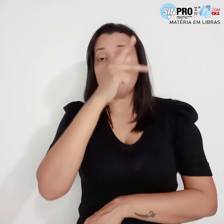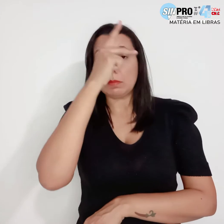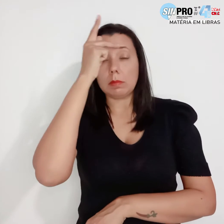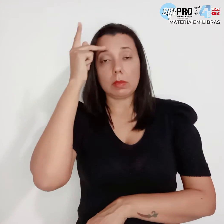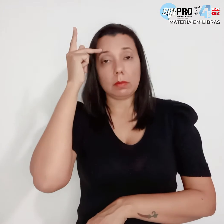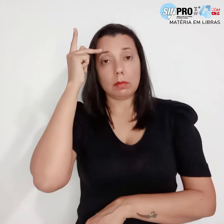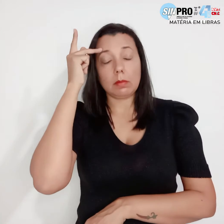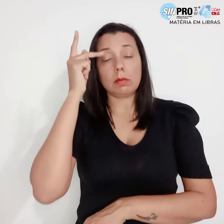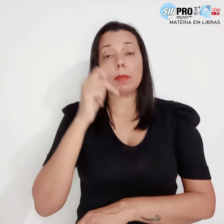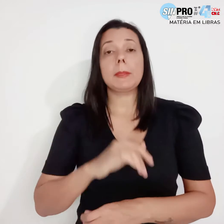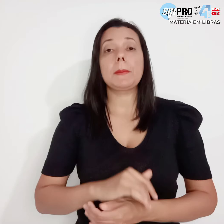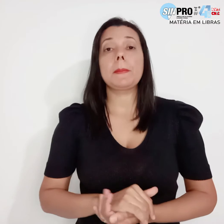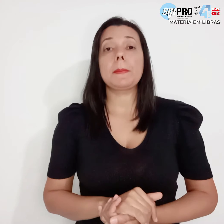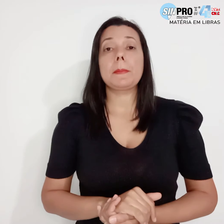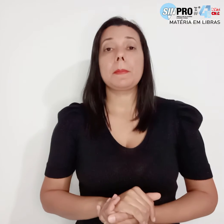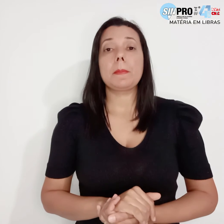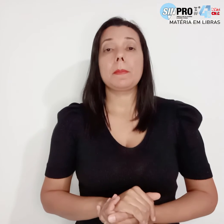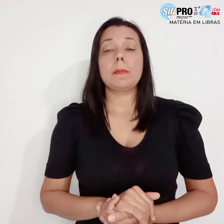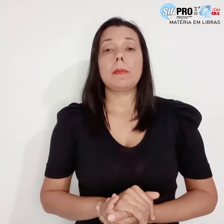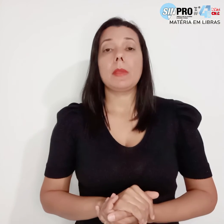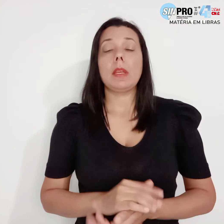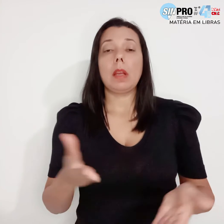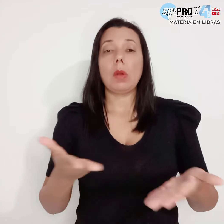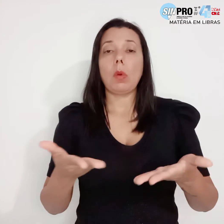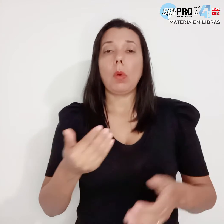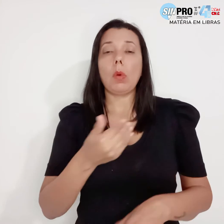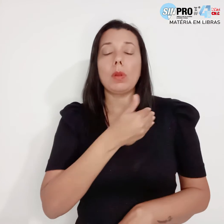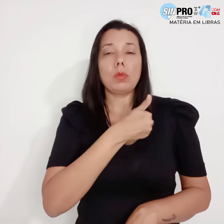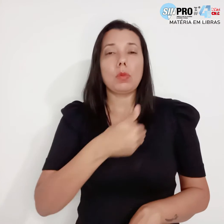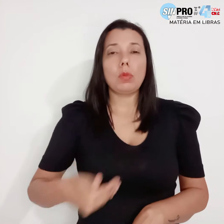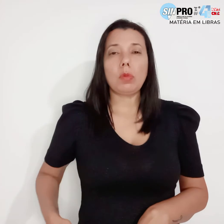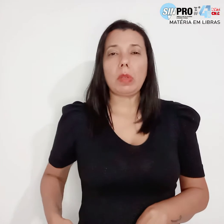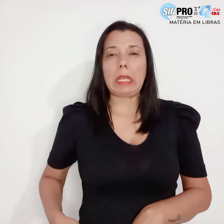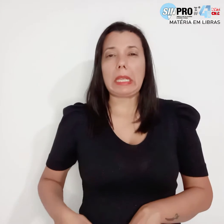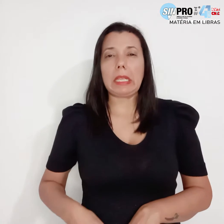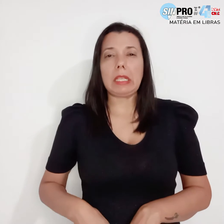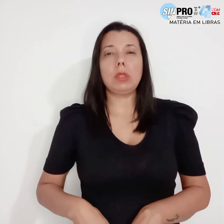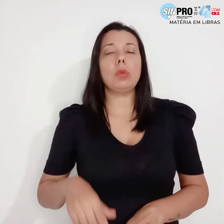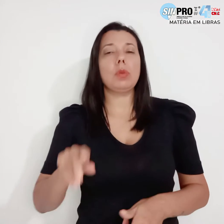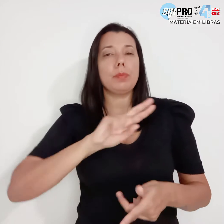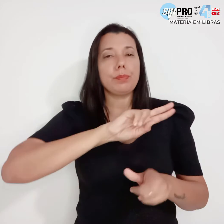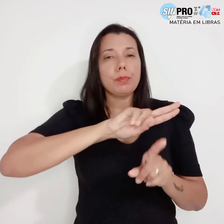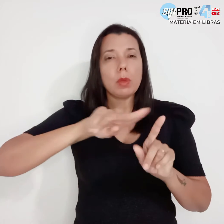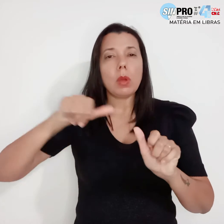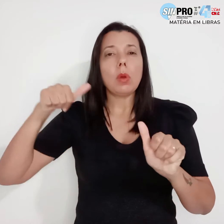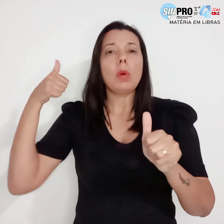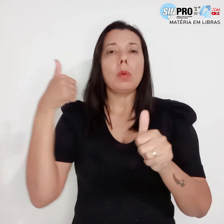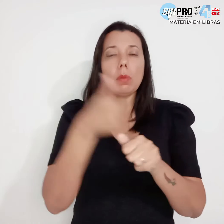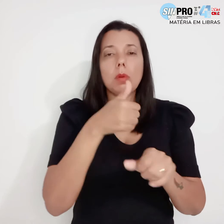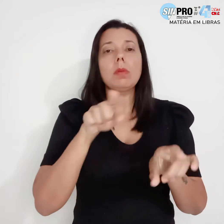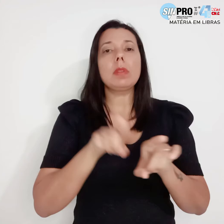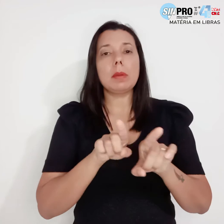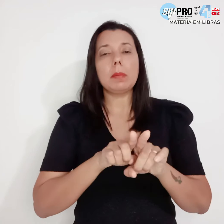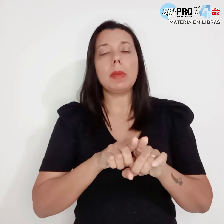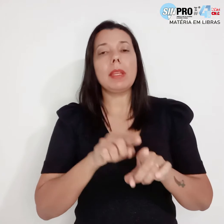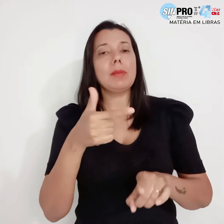candidatos. Retrato de um governo egoísta, genocida e sem políticas públicas